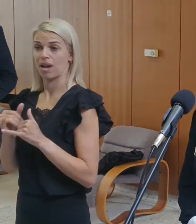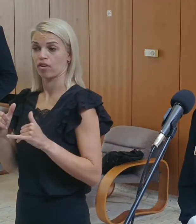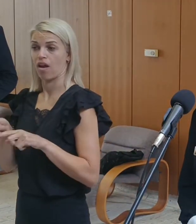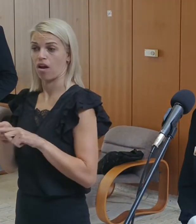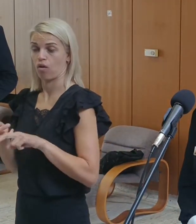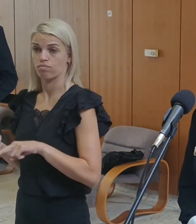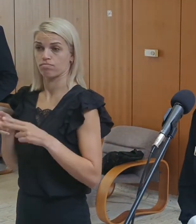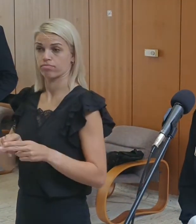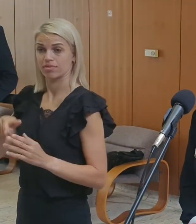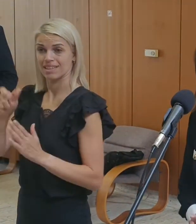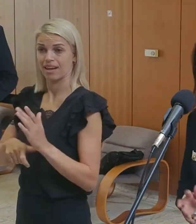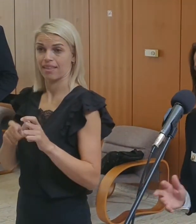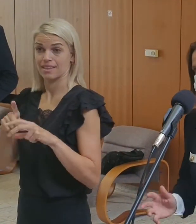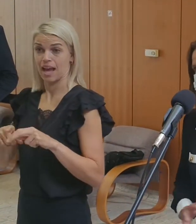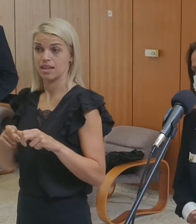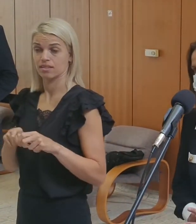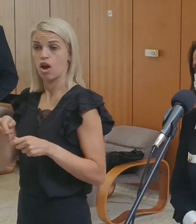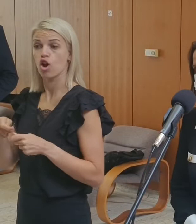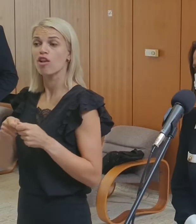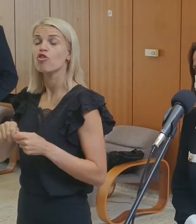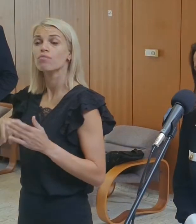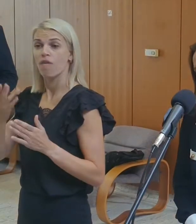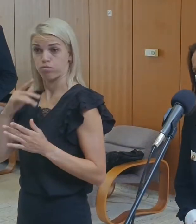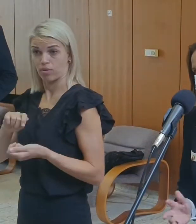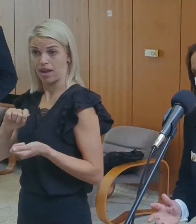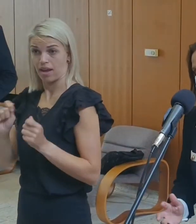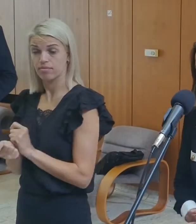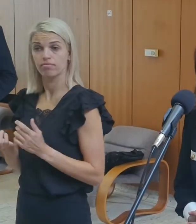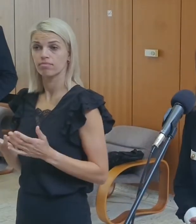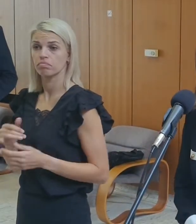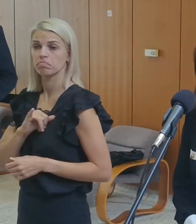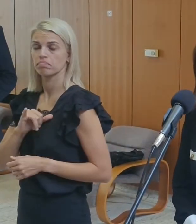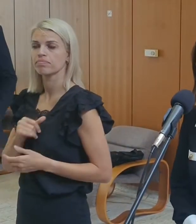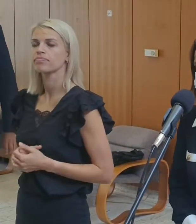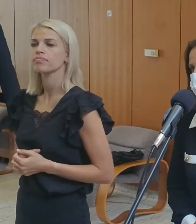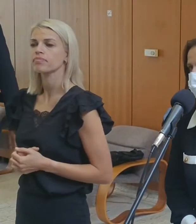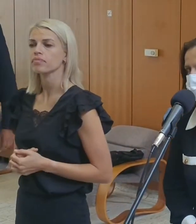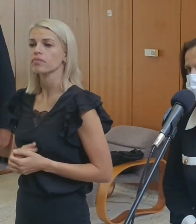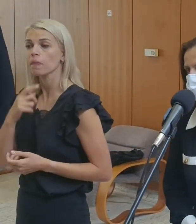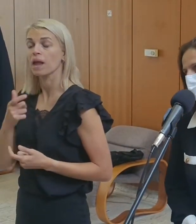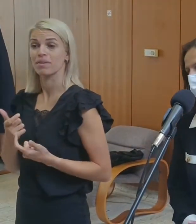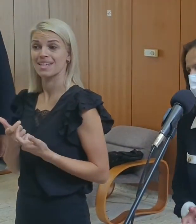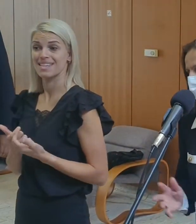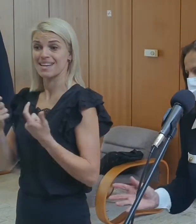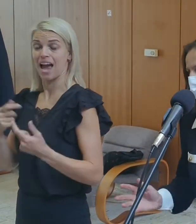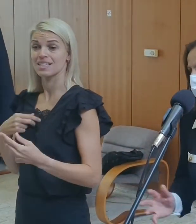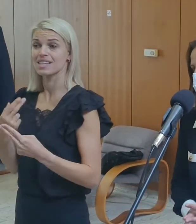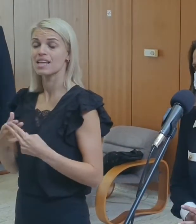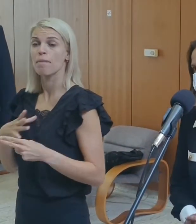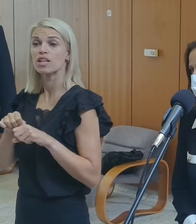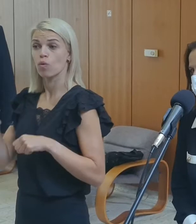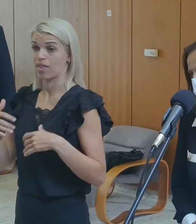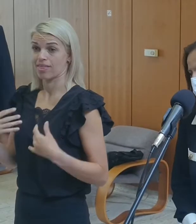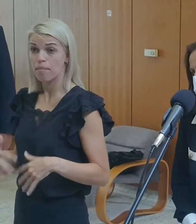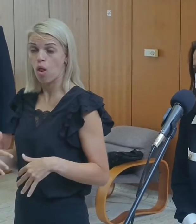sa otvárať koaličná zmluva? Ja rozumiem, že by ste chceli k tomu odpoveď, ale určite, myslím, že ak vám takto jasne nedala Richard Sulík alebo ostatní z